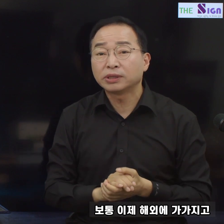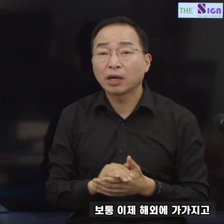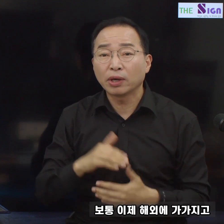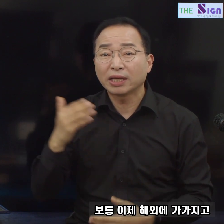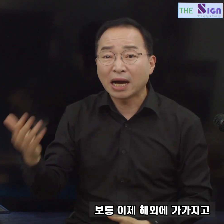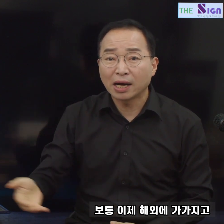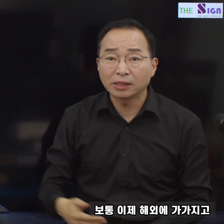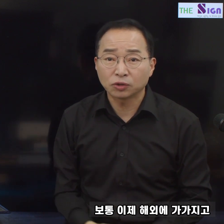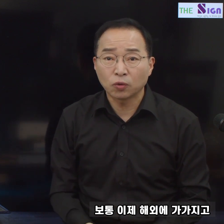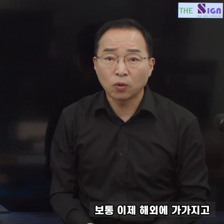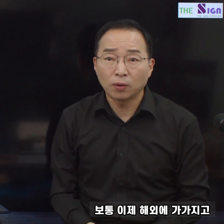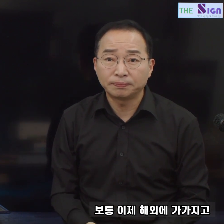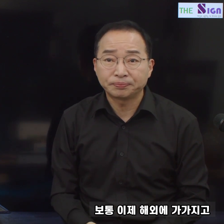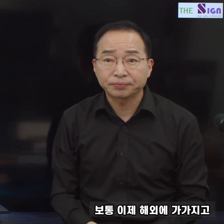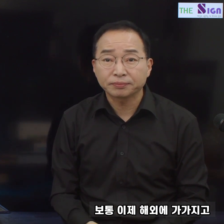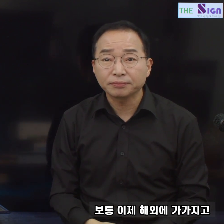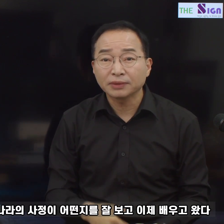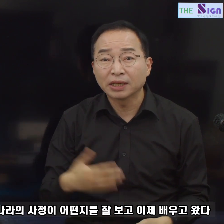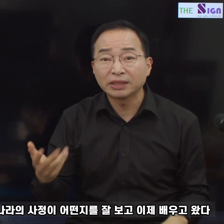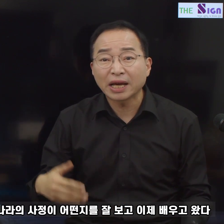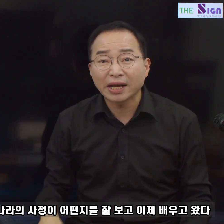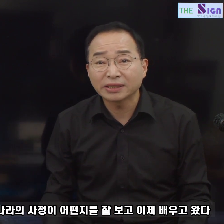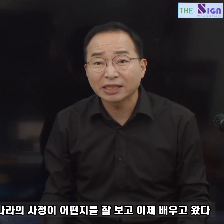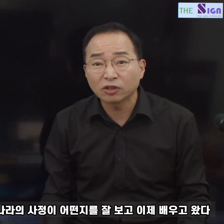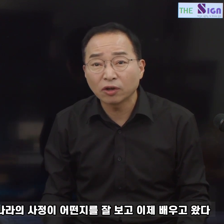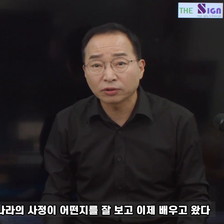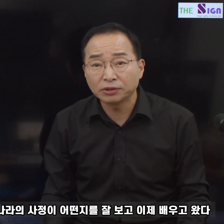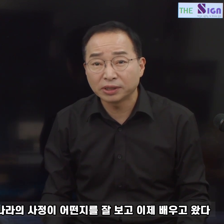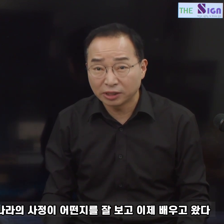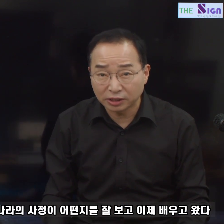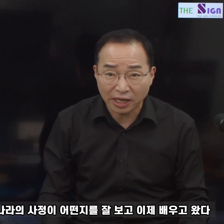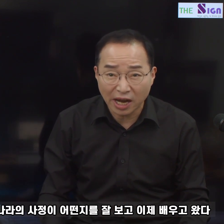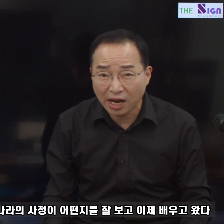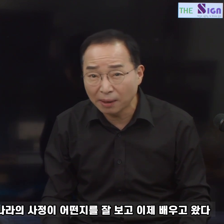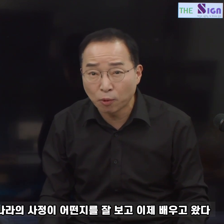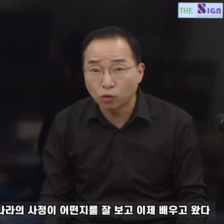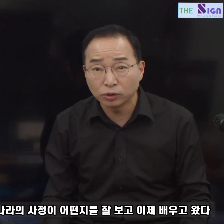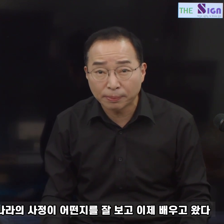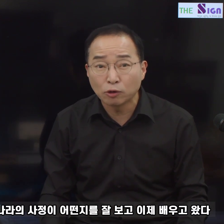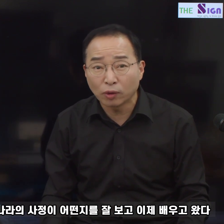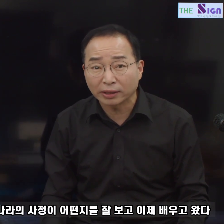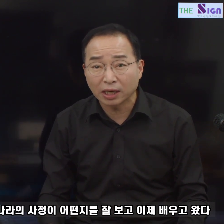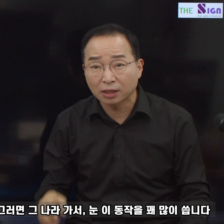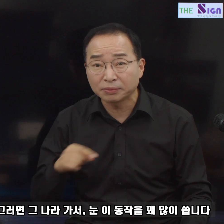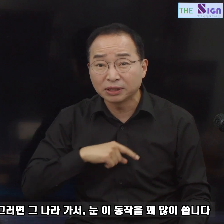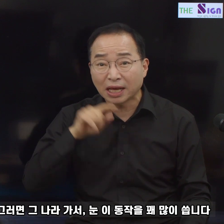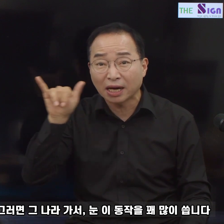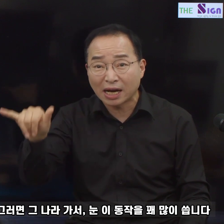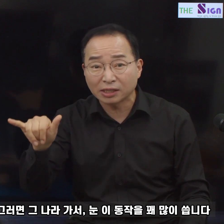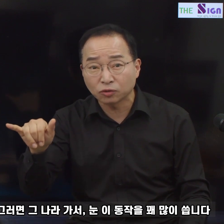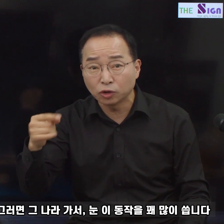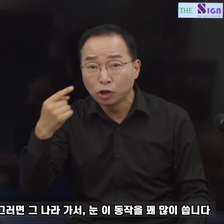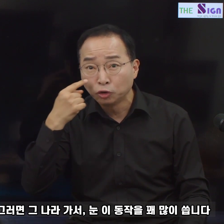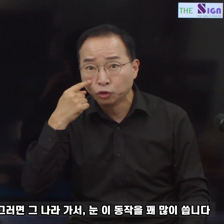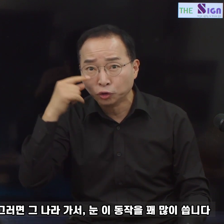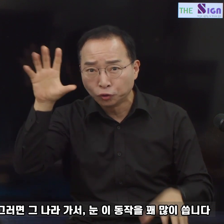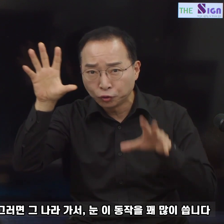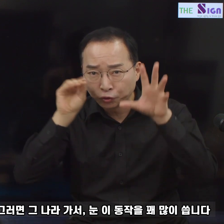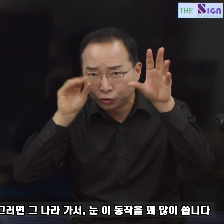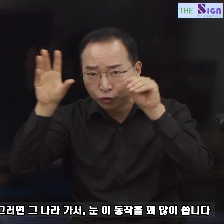해외에 가가지고 그 나라의 사정이 어떤지를 이제 잘 보고 이제 배우고 왔다. 그러면 그 나라 가가지고